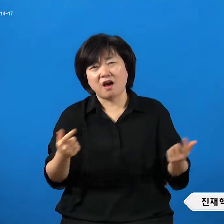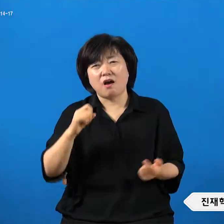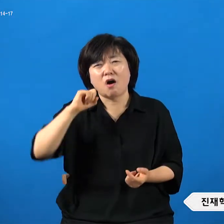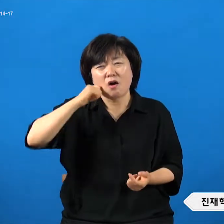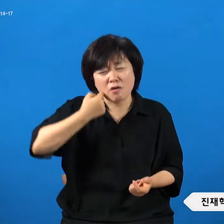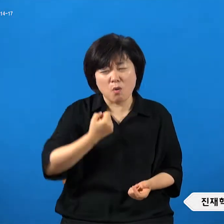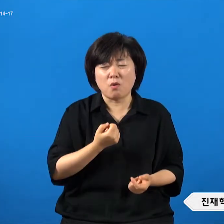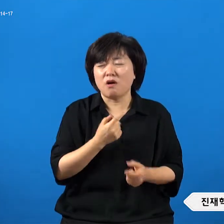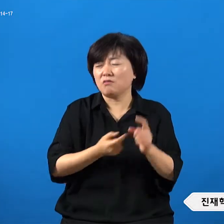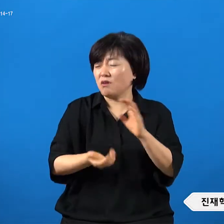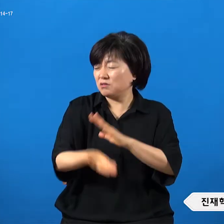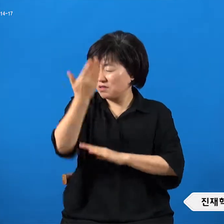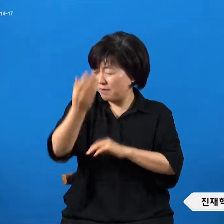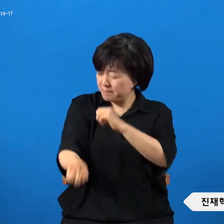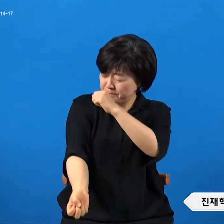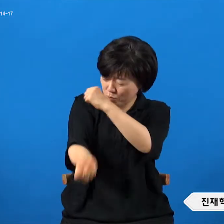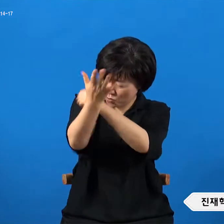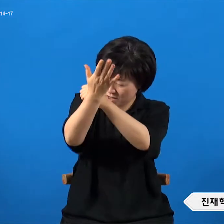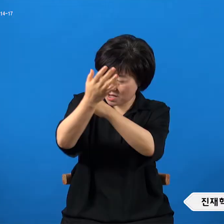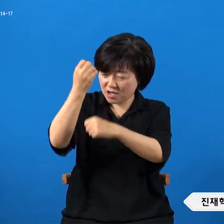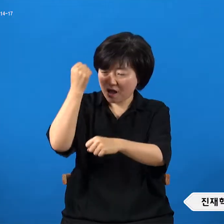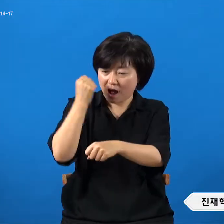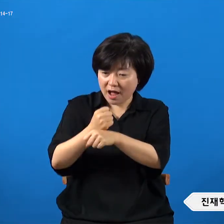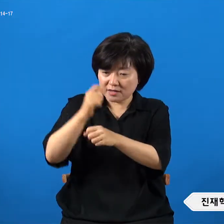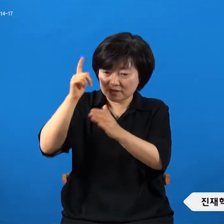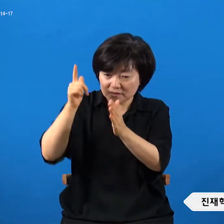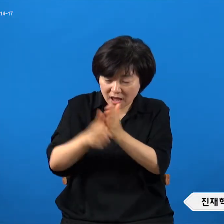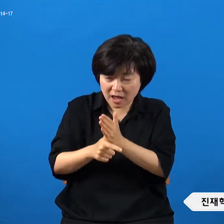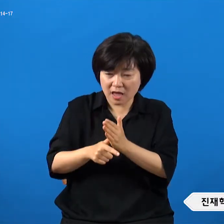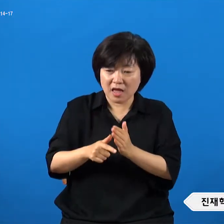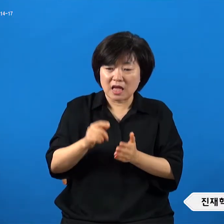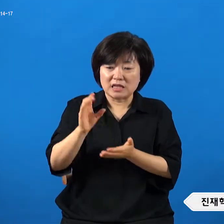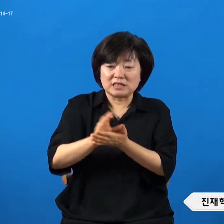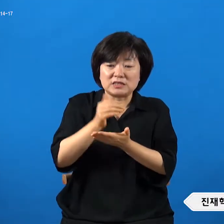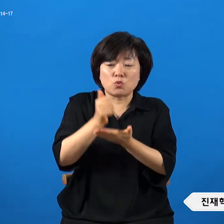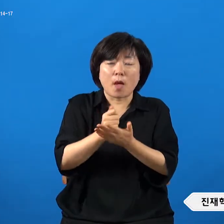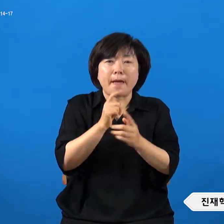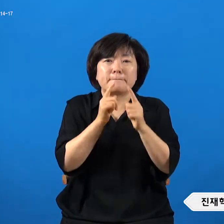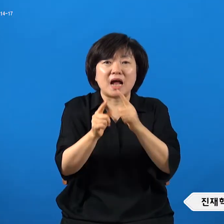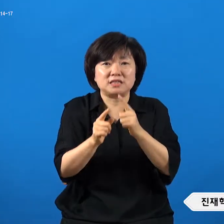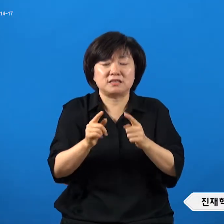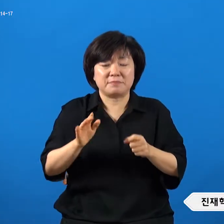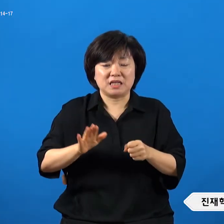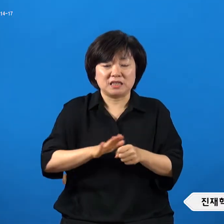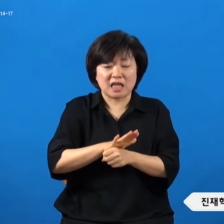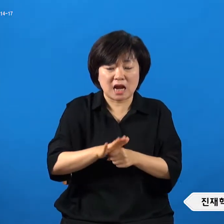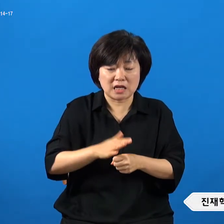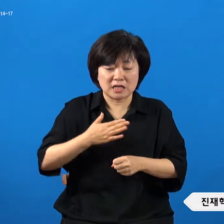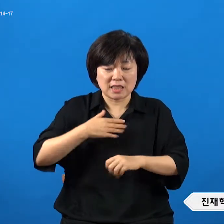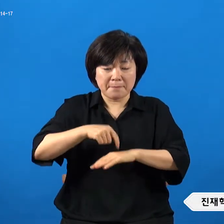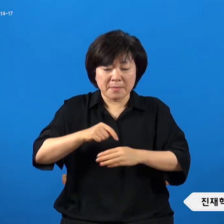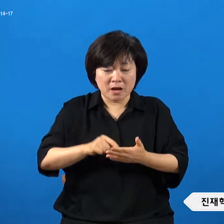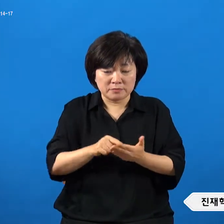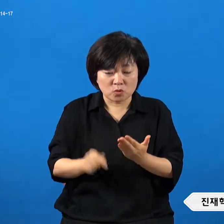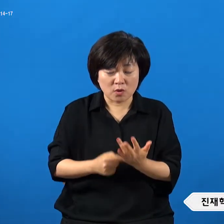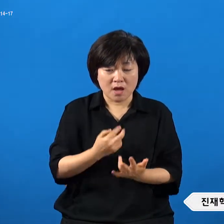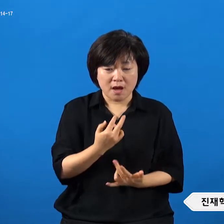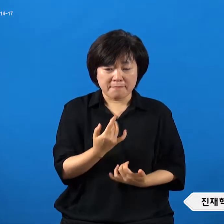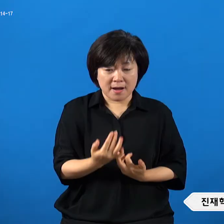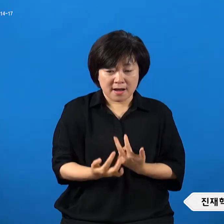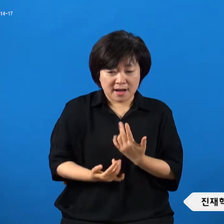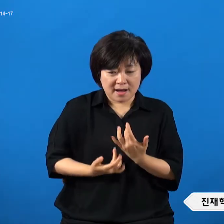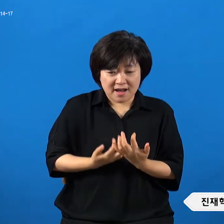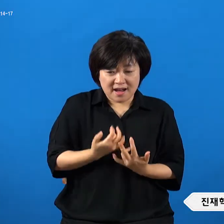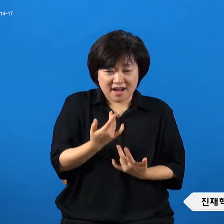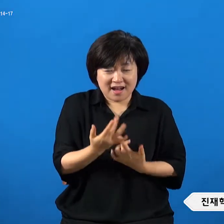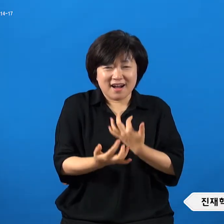어려워서 더 이상 하고 싶지 않습니다 하는 순간 그리스도의 말씀이 놀라운 사랑이 내 마음에 불붙는 것